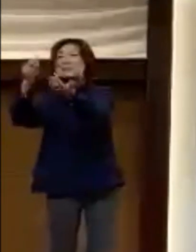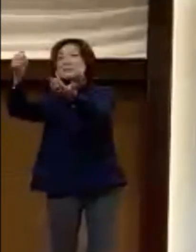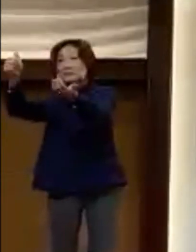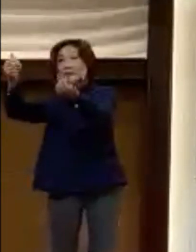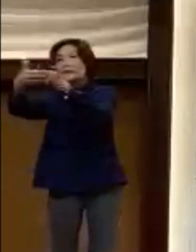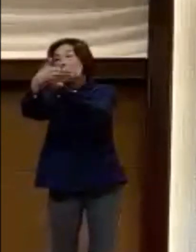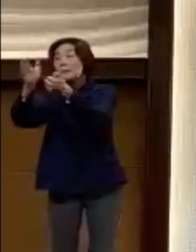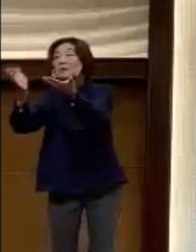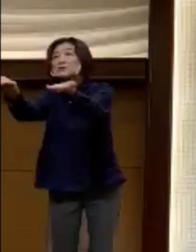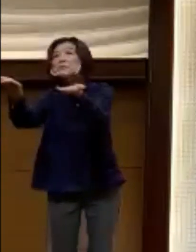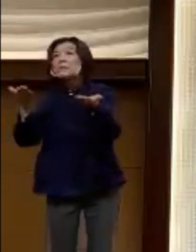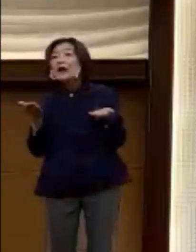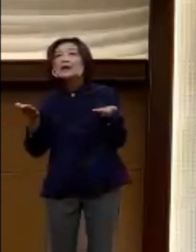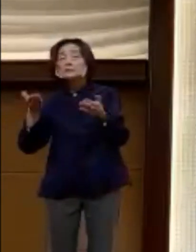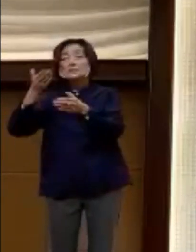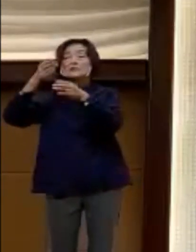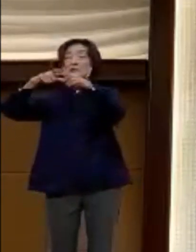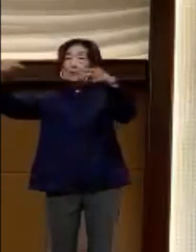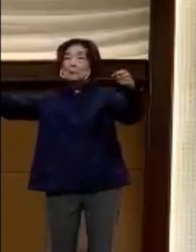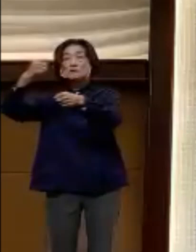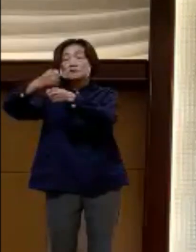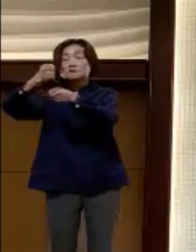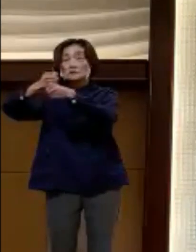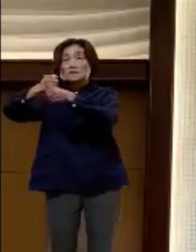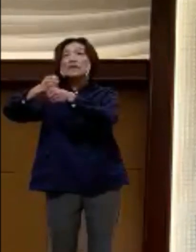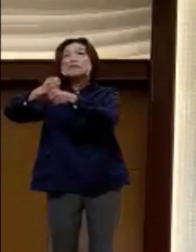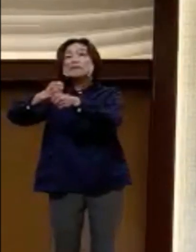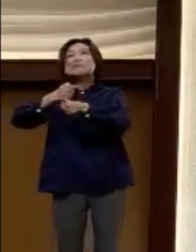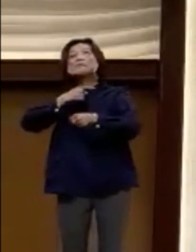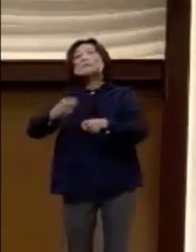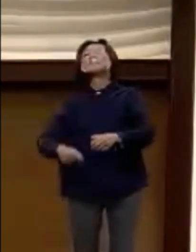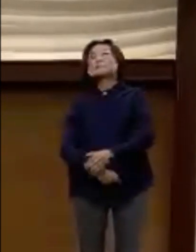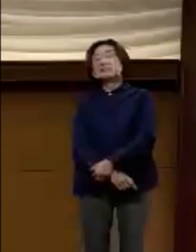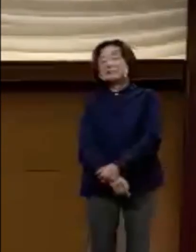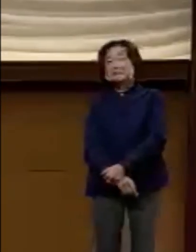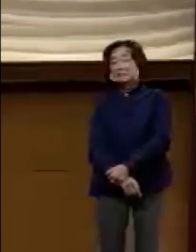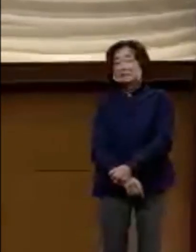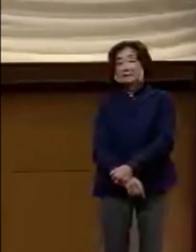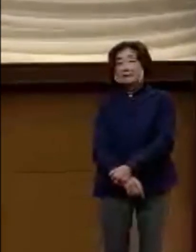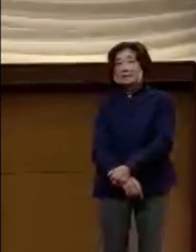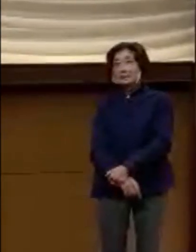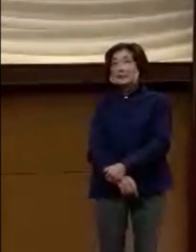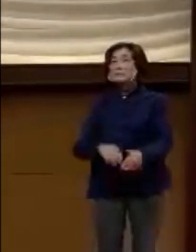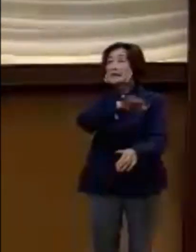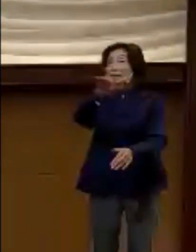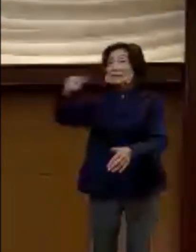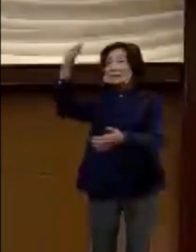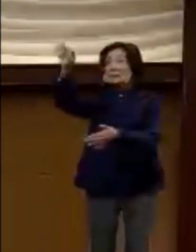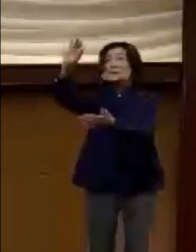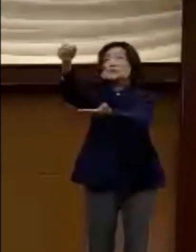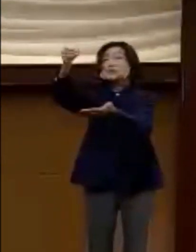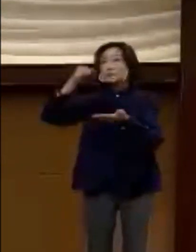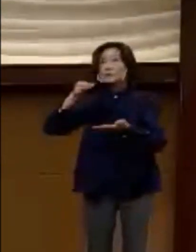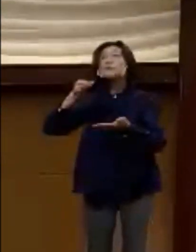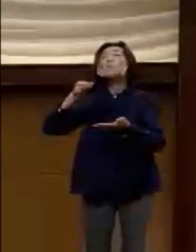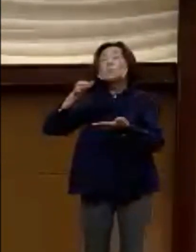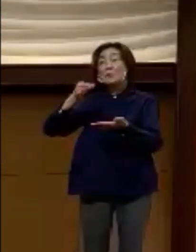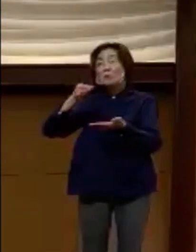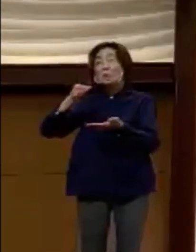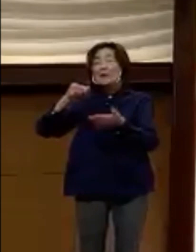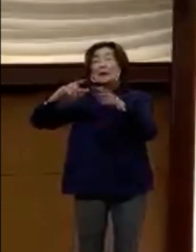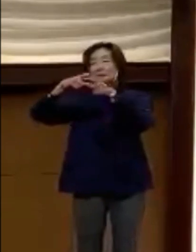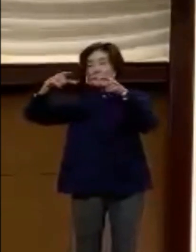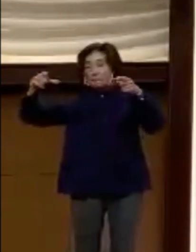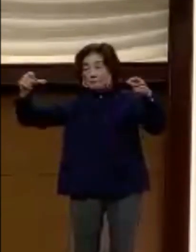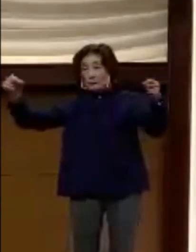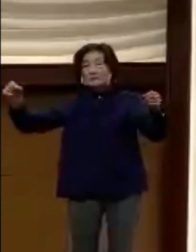そういう日本を作っていきましょう。雇用、皆さんの給料が岸田さんが言ってるああいうやり方ではなくて、